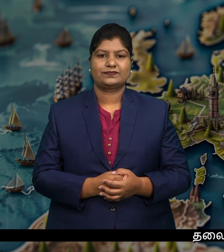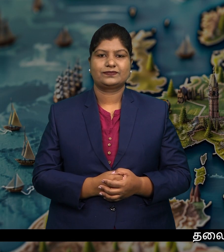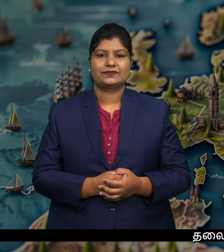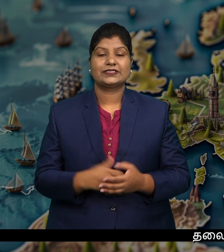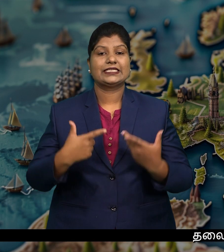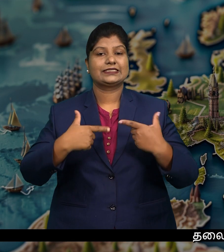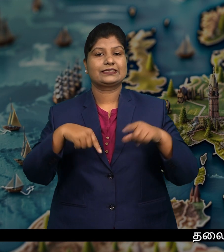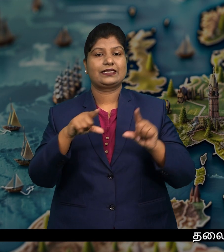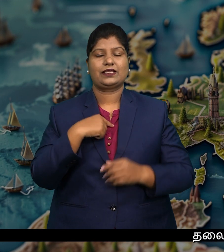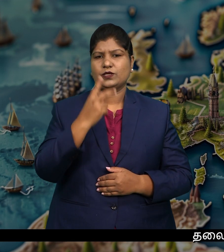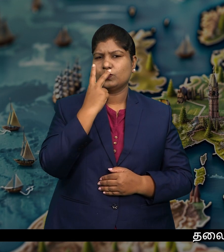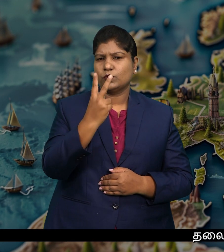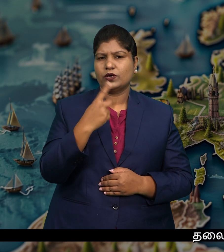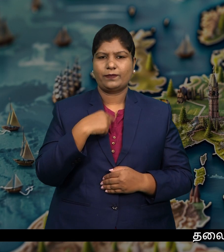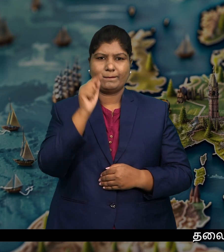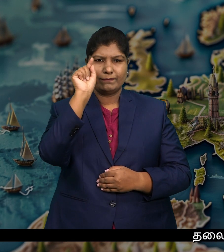தலைப்புகள்: